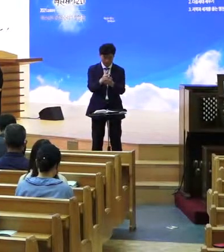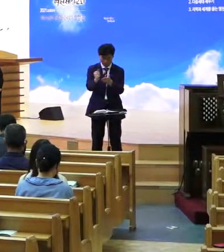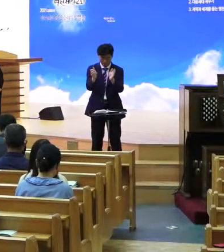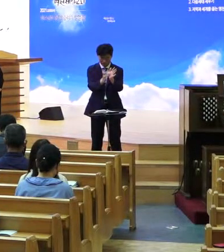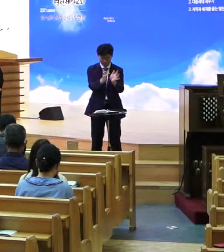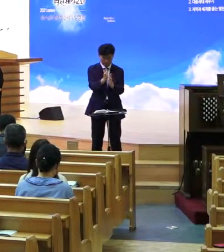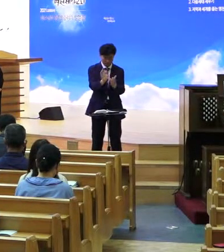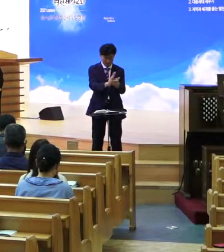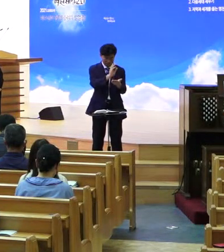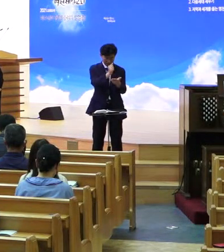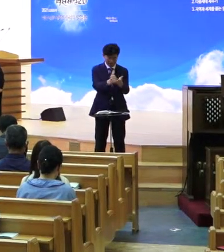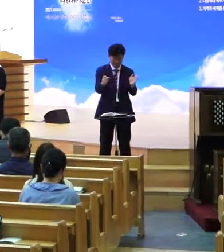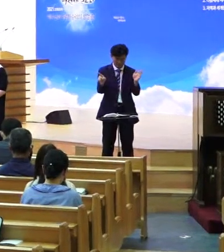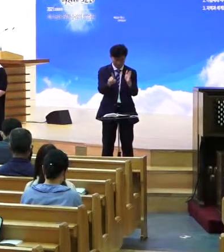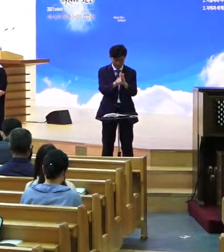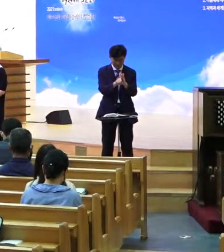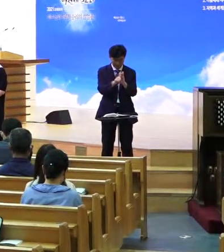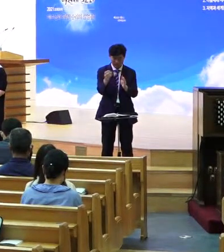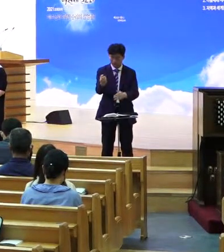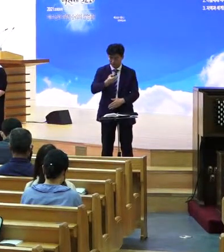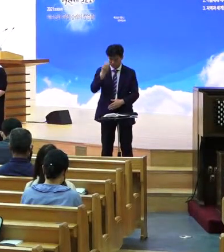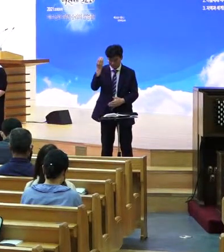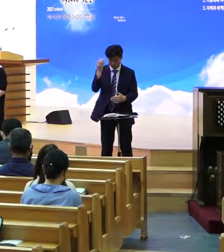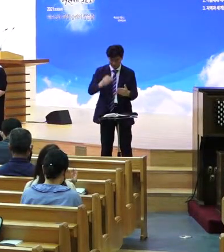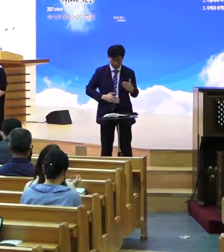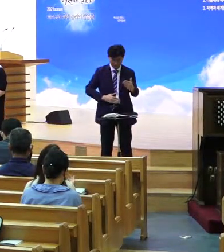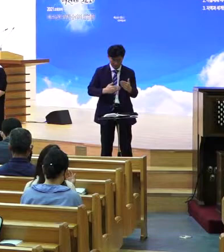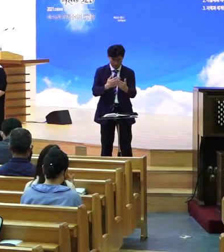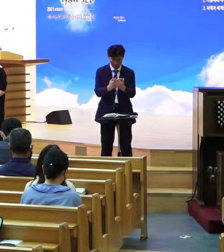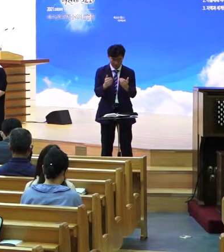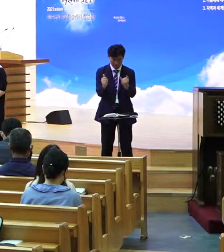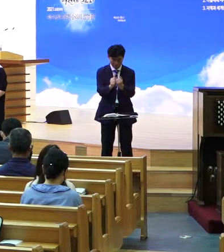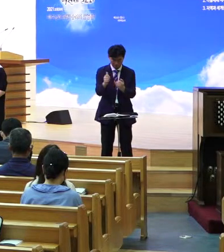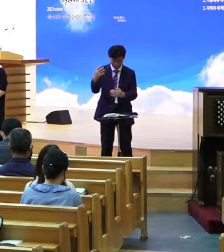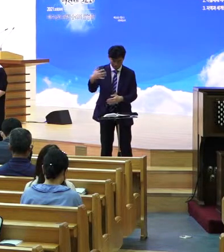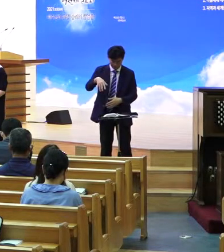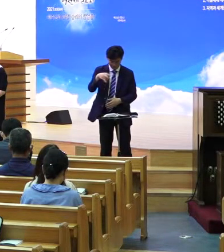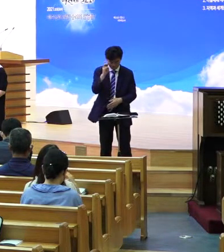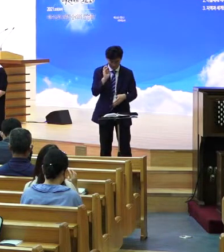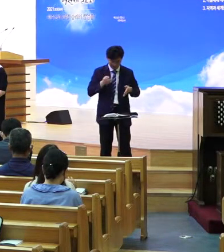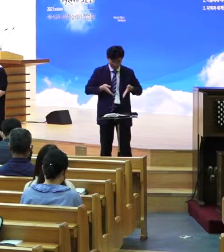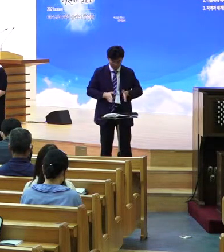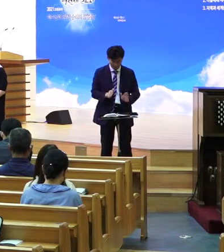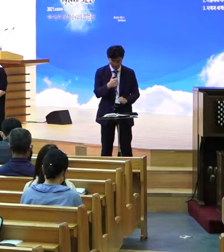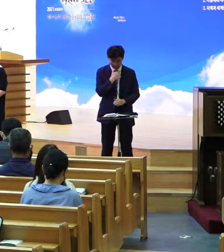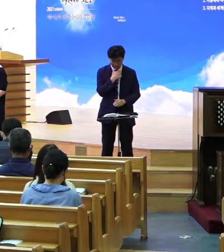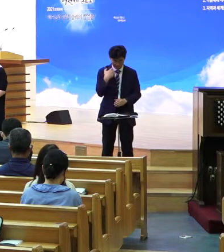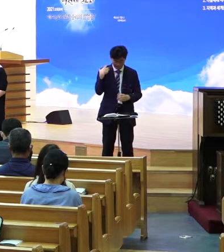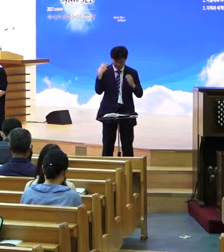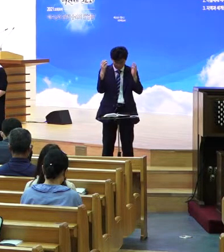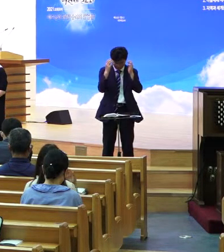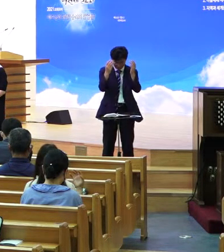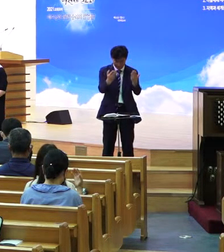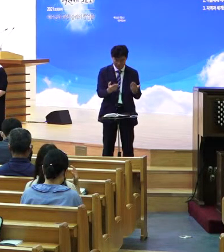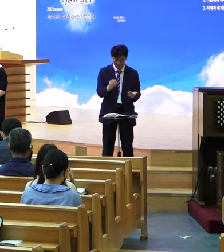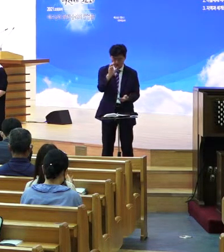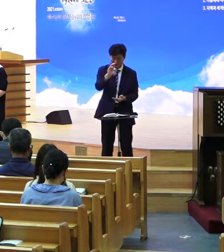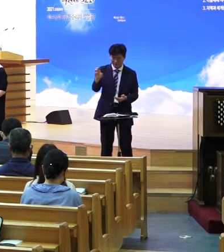믿습니다. 그는 성령으로 잉태되어 동정녀 마리아에게서 나시고 본디오 빌라도에게 고난을